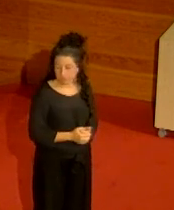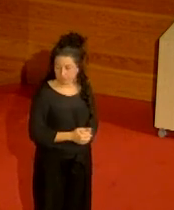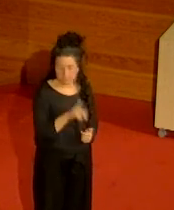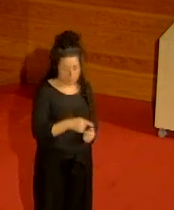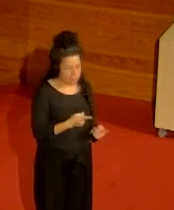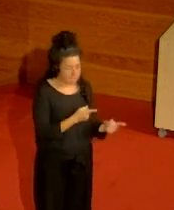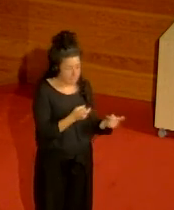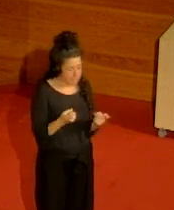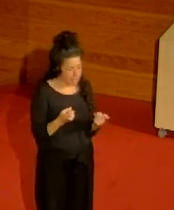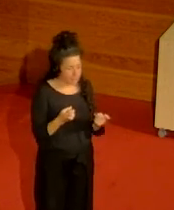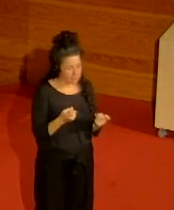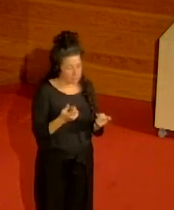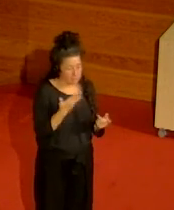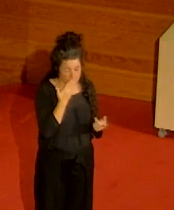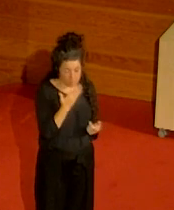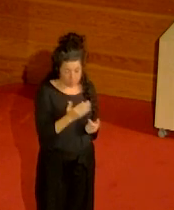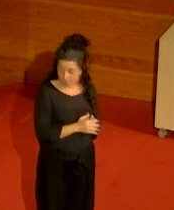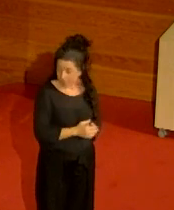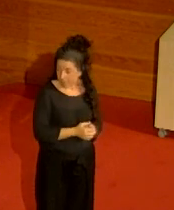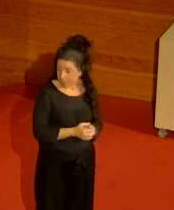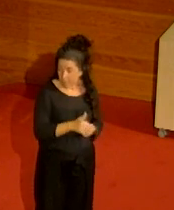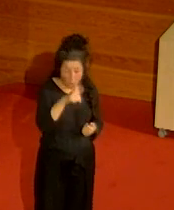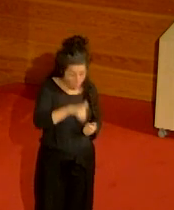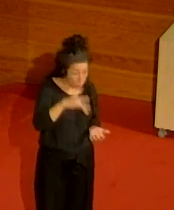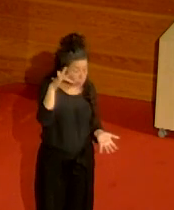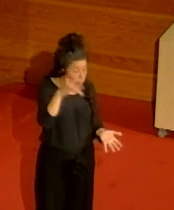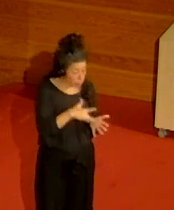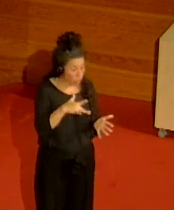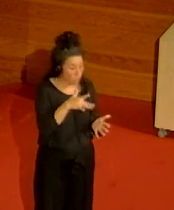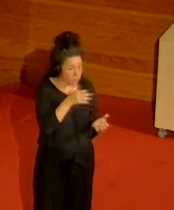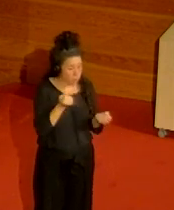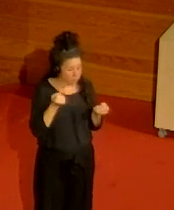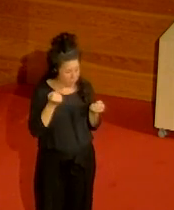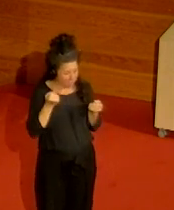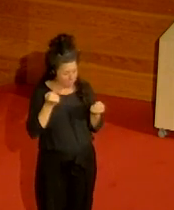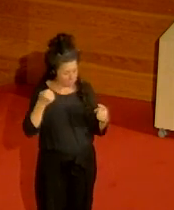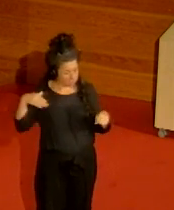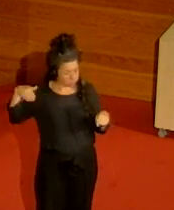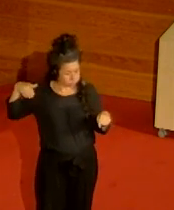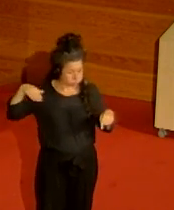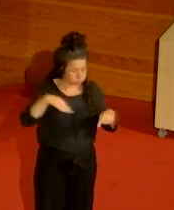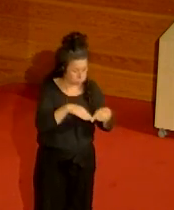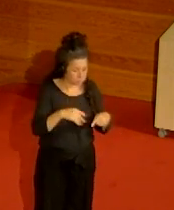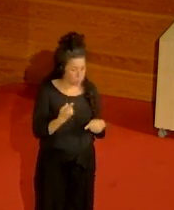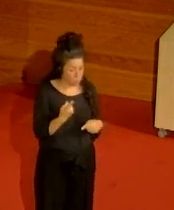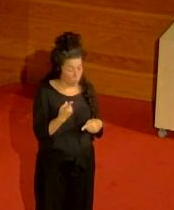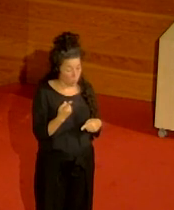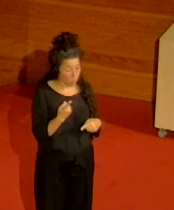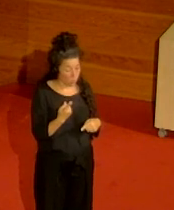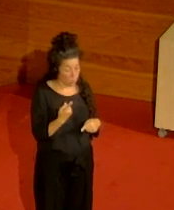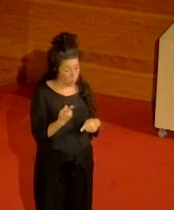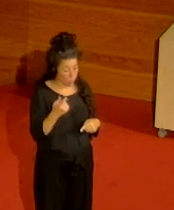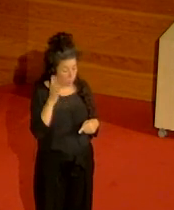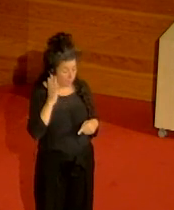tiroteos Bueno la verdad que es hoy mismo ha habido un ataque por atropellamiento un palestino iba a vestir a un puesto militar Y ha matado a